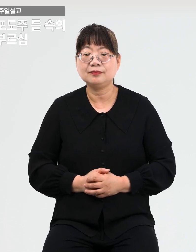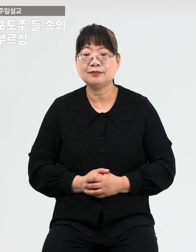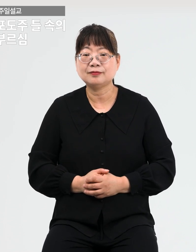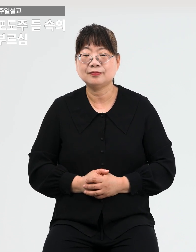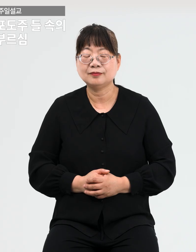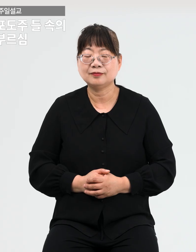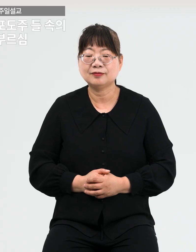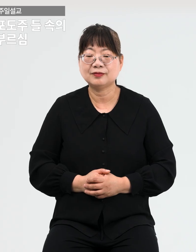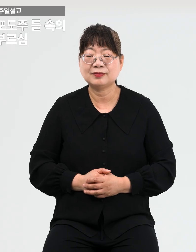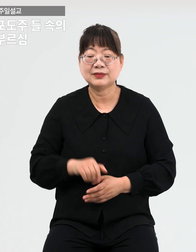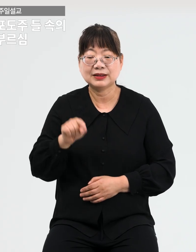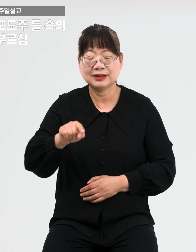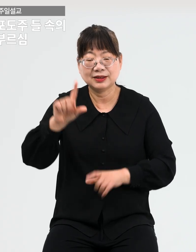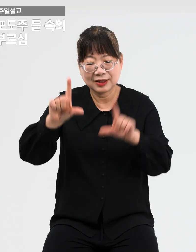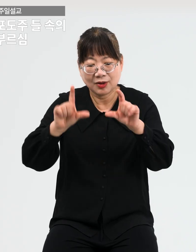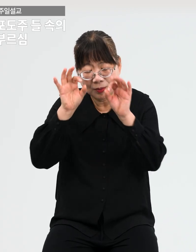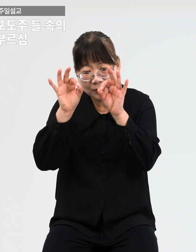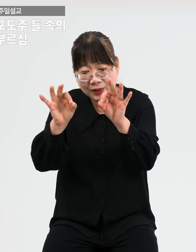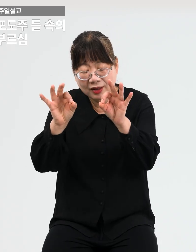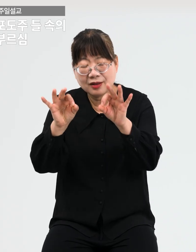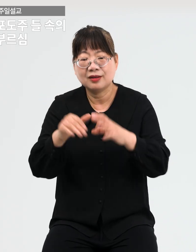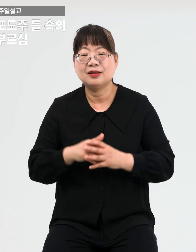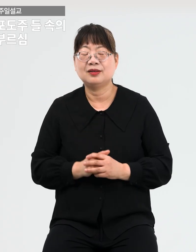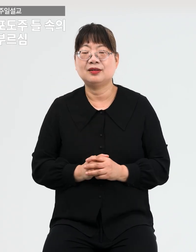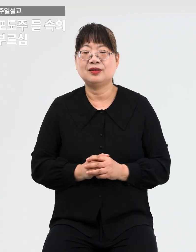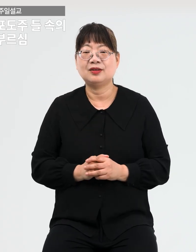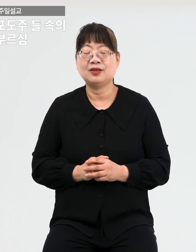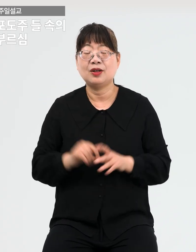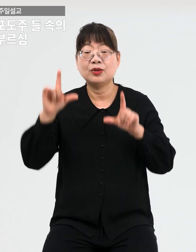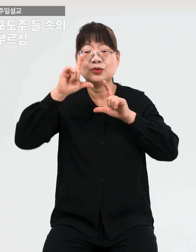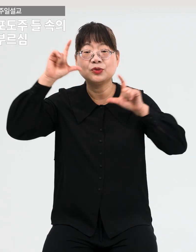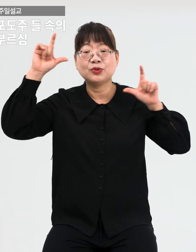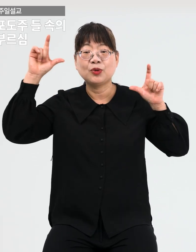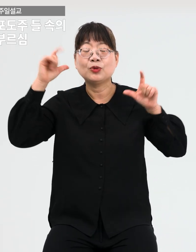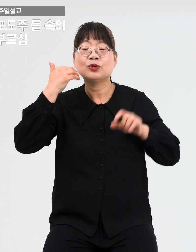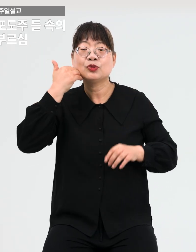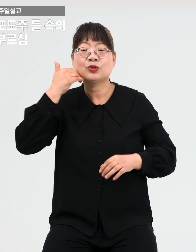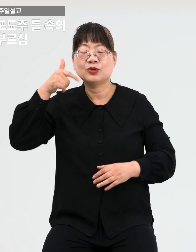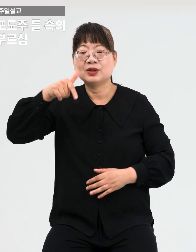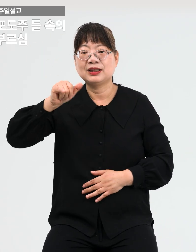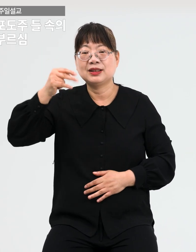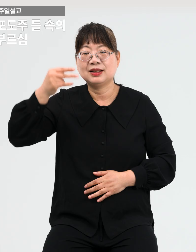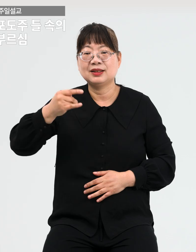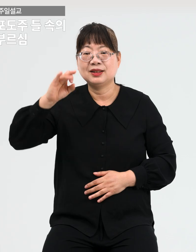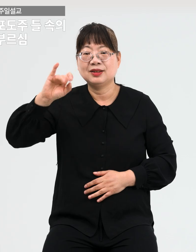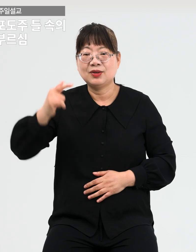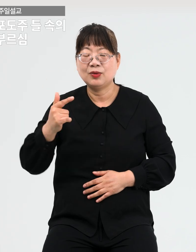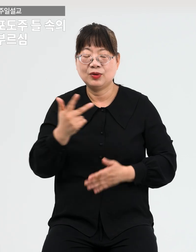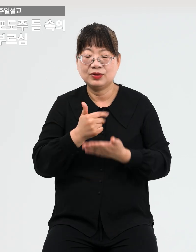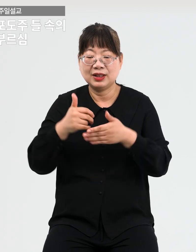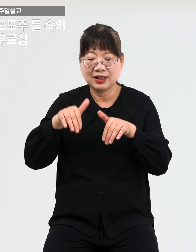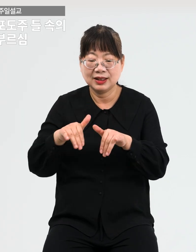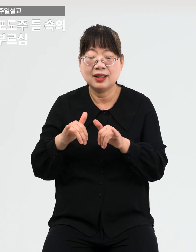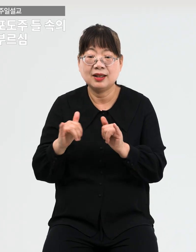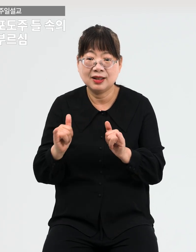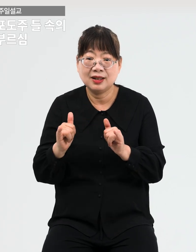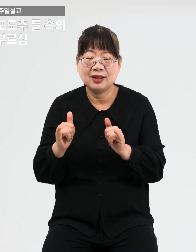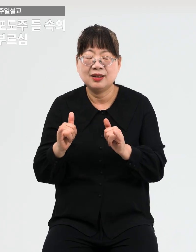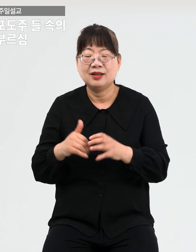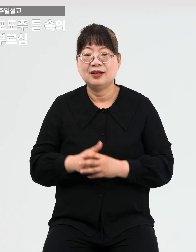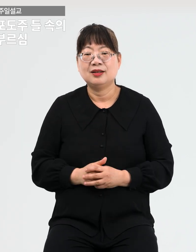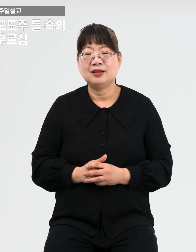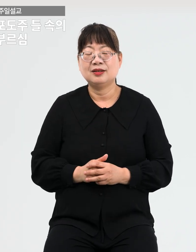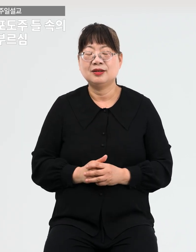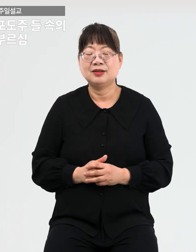우리가 이 그림을 보면서 거기에 주인공이 기드온입니다. 주의 사자가 그쪽을 가서